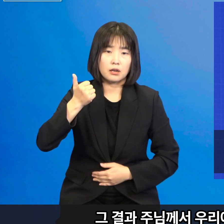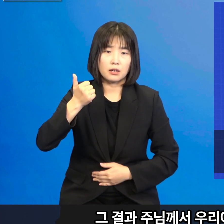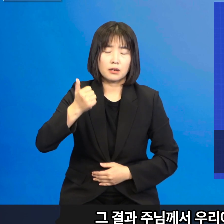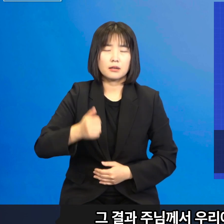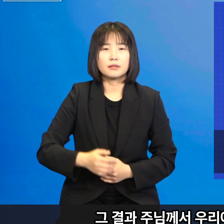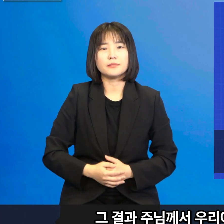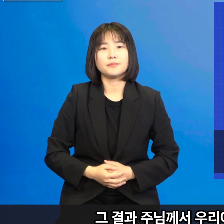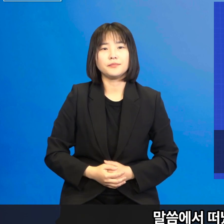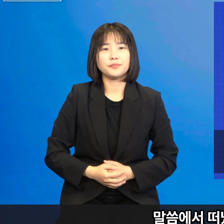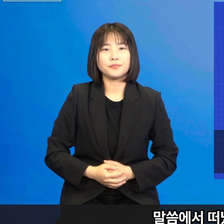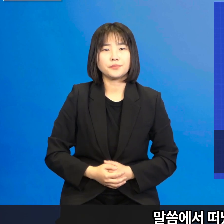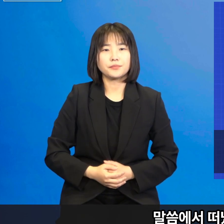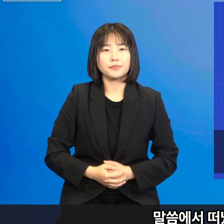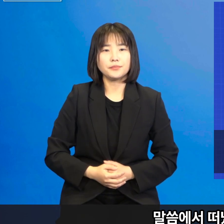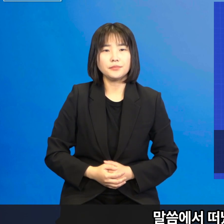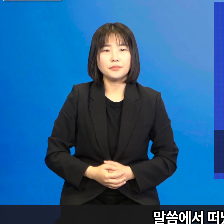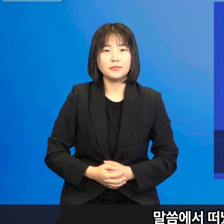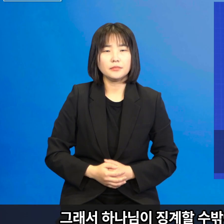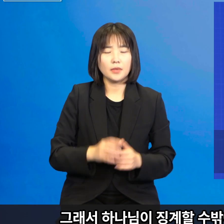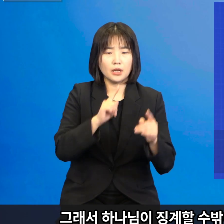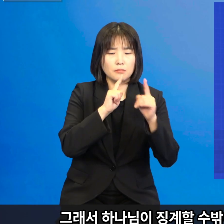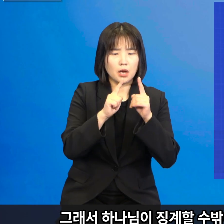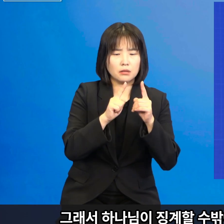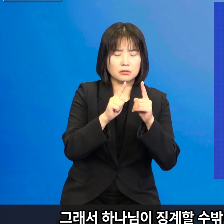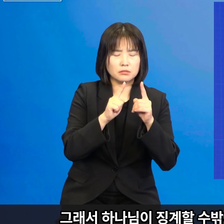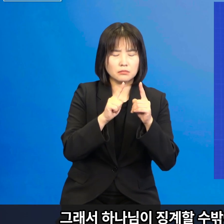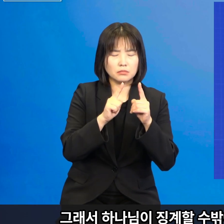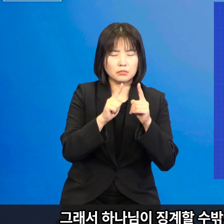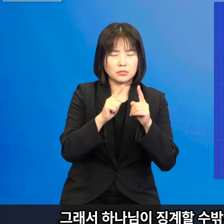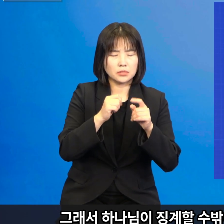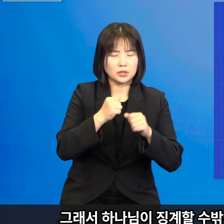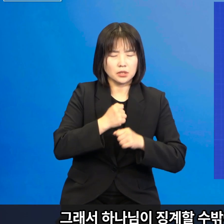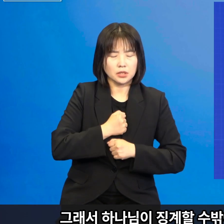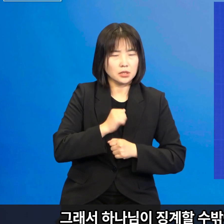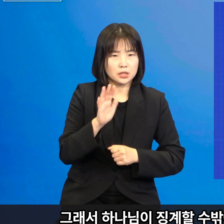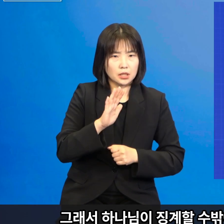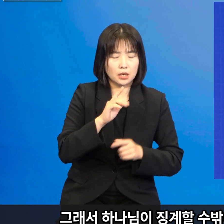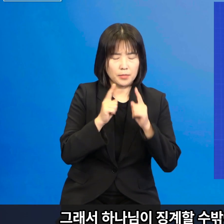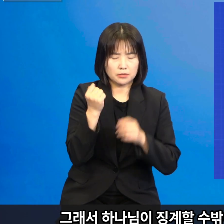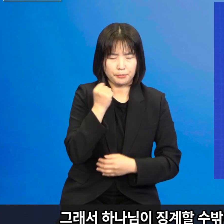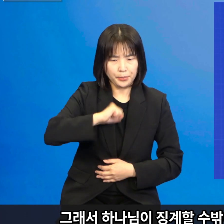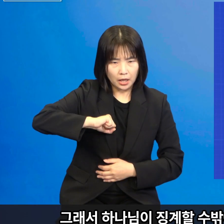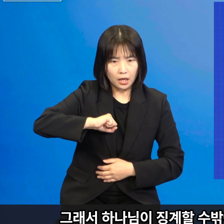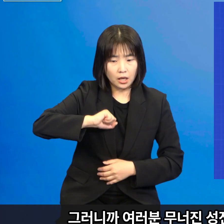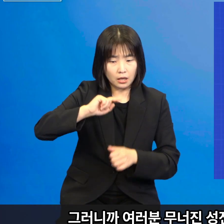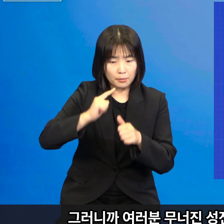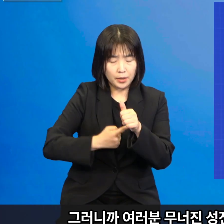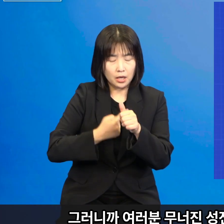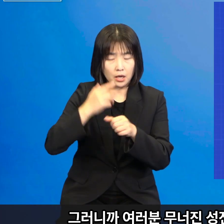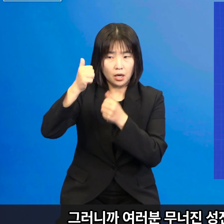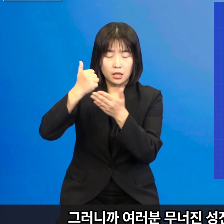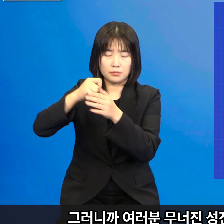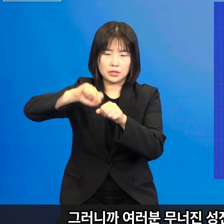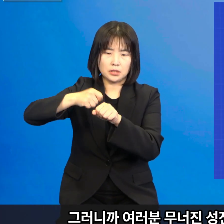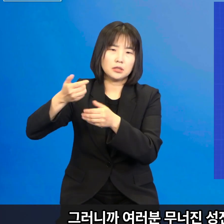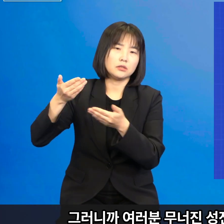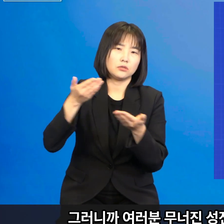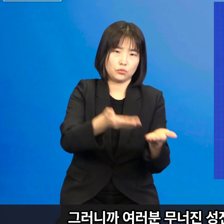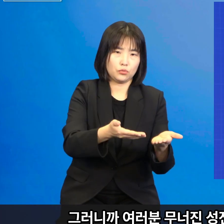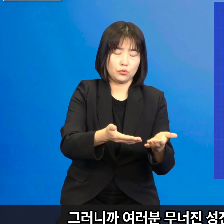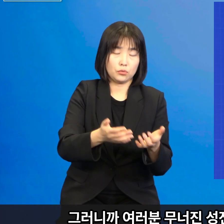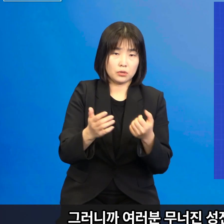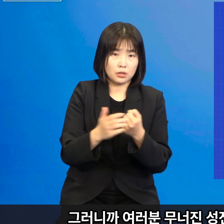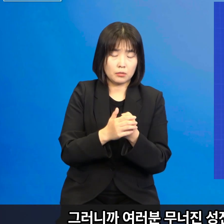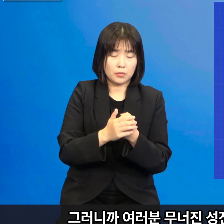크고 말씀에서 떠났다는 거예요. 그래서 하나님이 징계할 수밖에 없다는 것을 그가 알게 돼요. 그러니까 여러분, 무너진